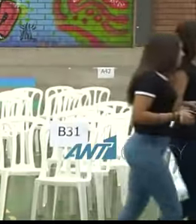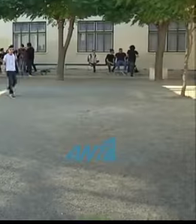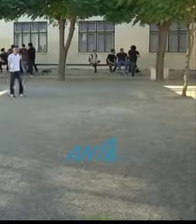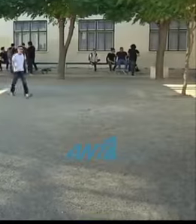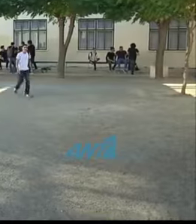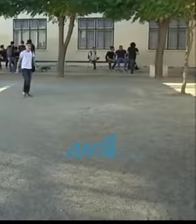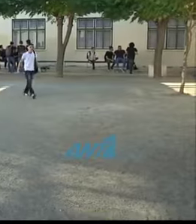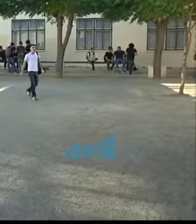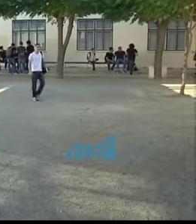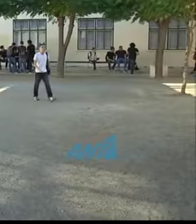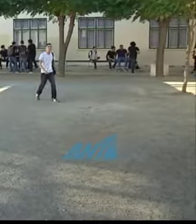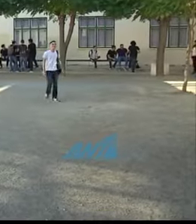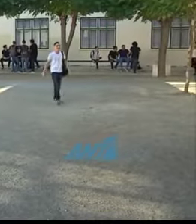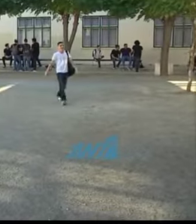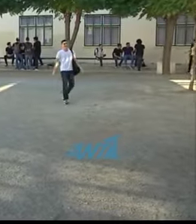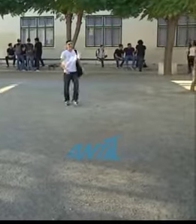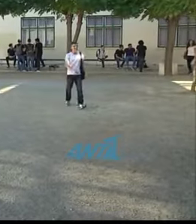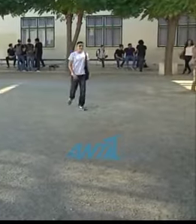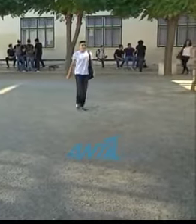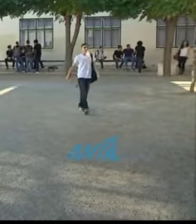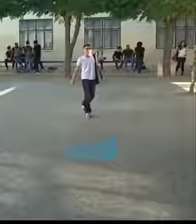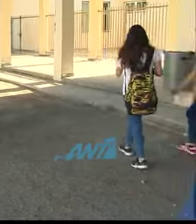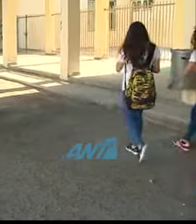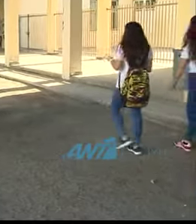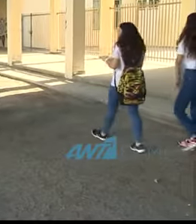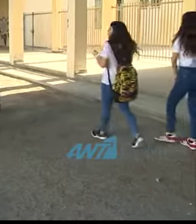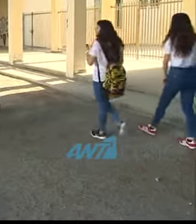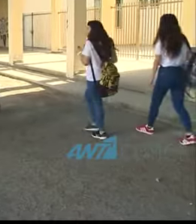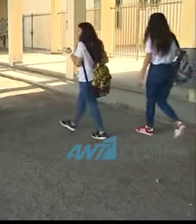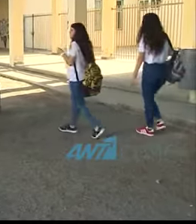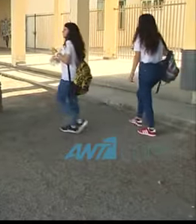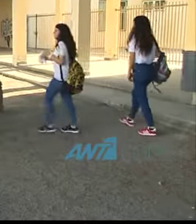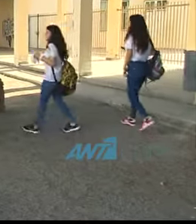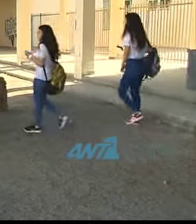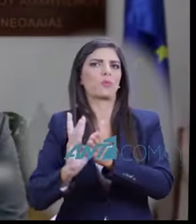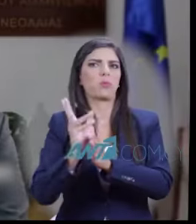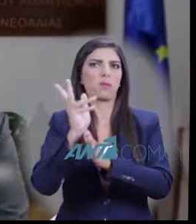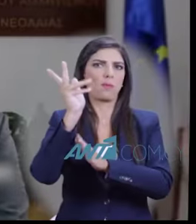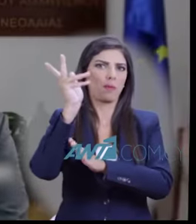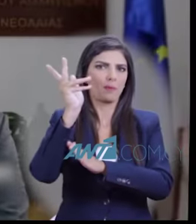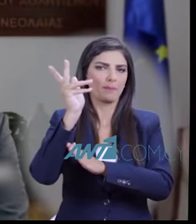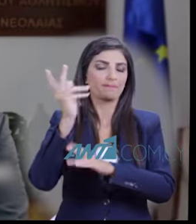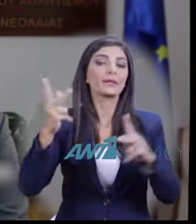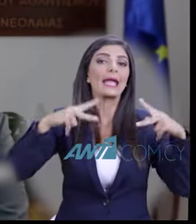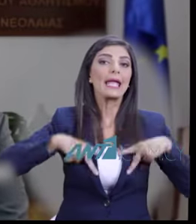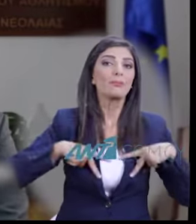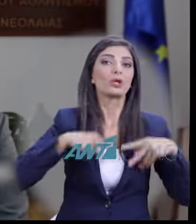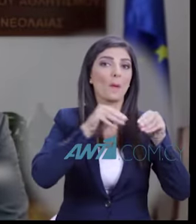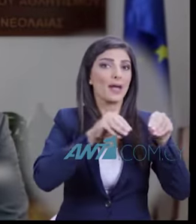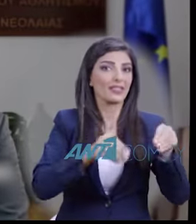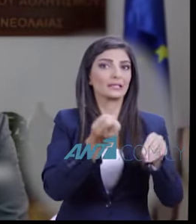μήνυμα ότι οι προσπάθειες για εξυγχρονισμό και ποιοτική αναβάθμιση του εκπαιδευτικού συστήματος συνεχίζονται. Το Υπουργείο Παιδείας,